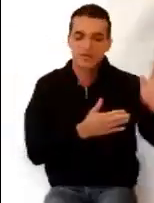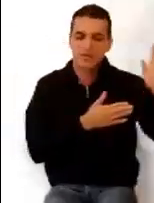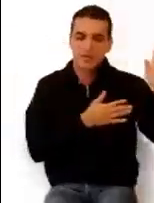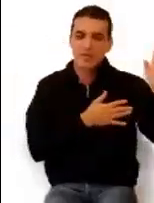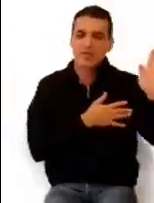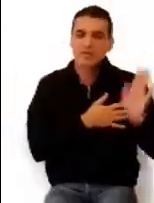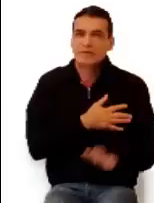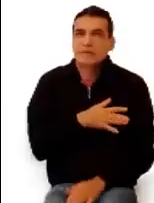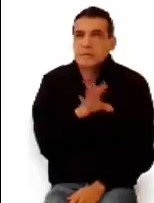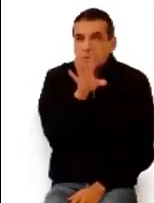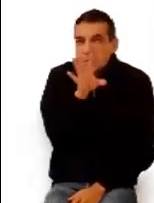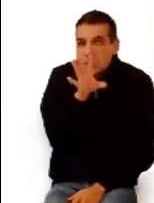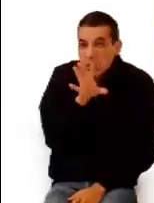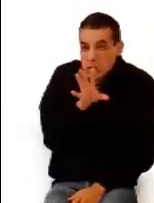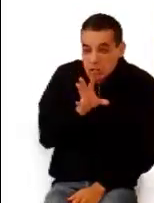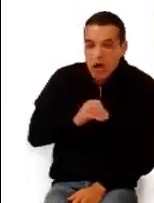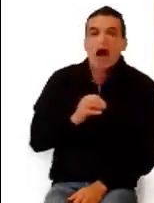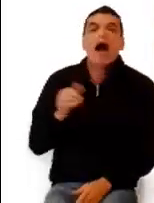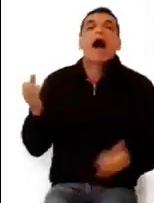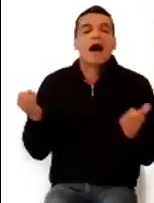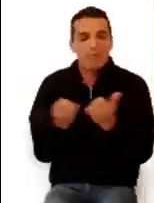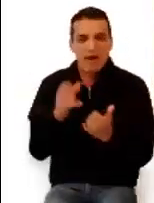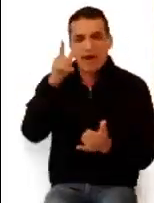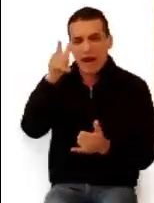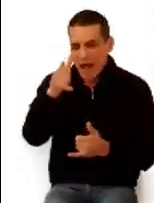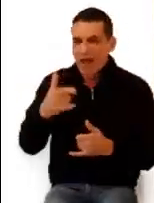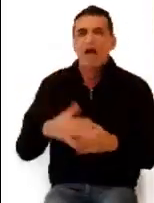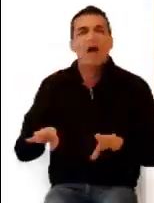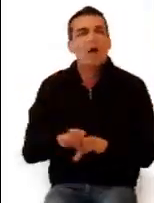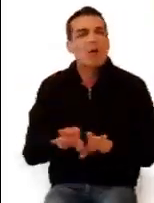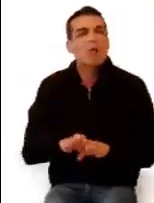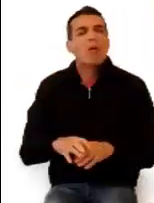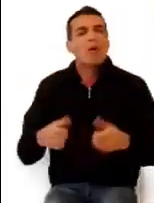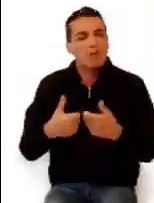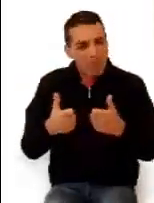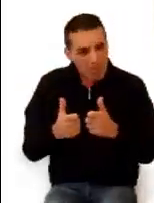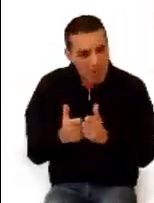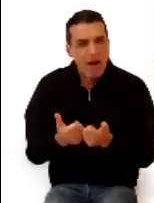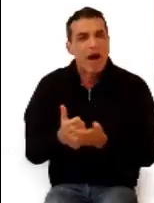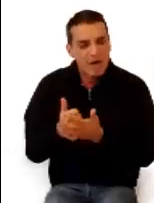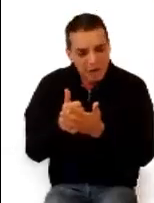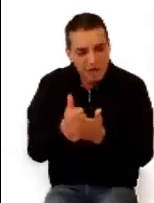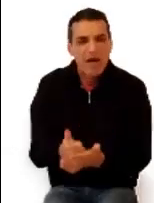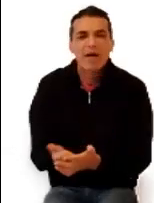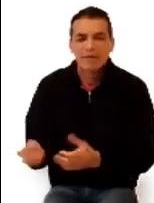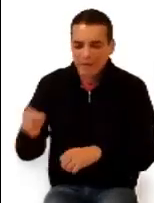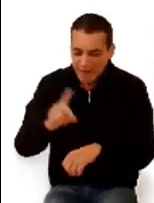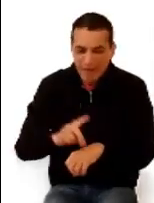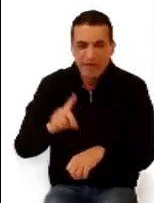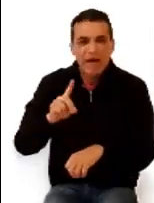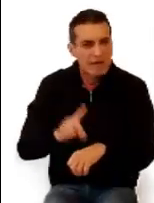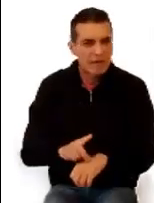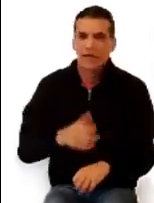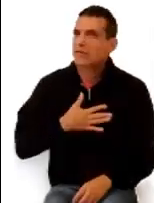Él, siendo co-creadores y liberadores cada día. Nos manifestamos humildemente